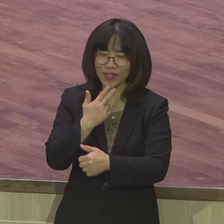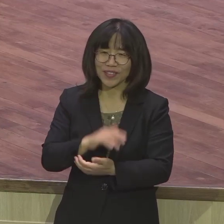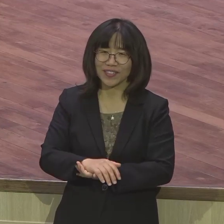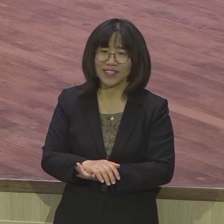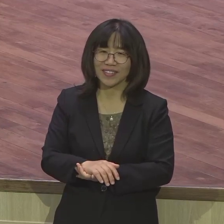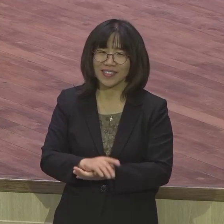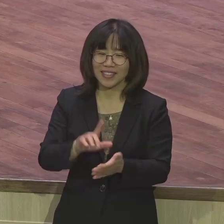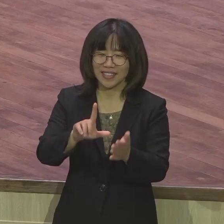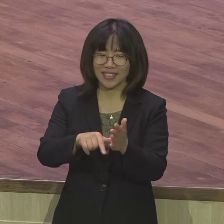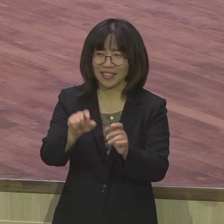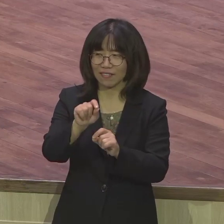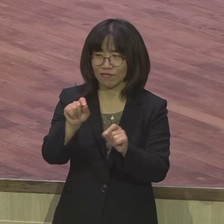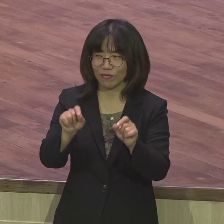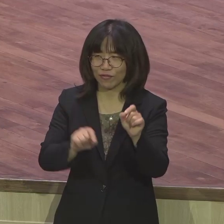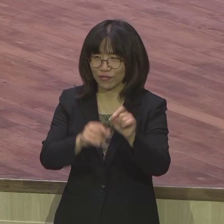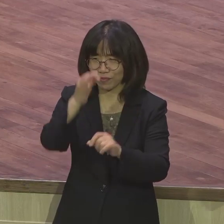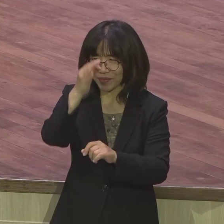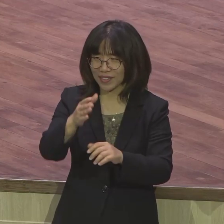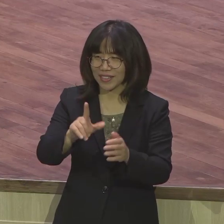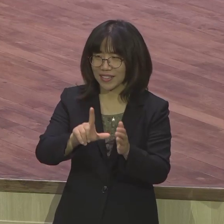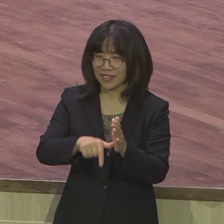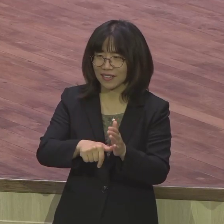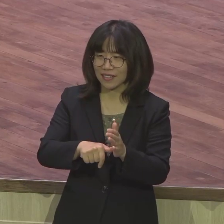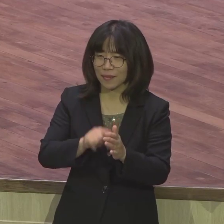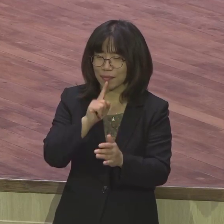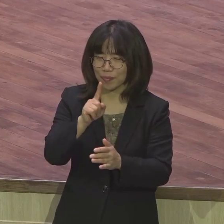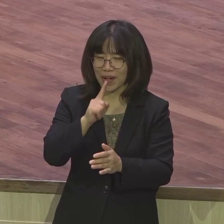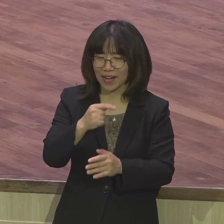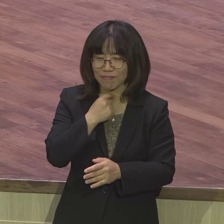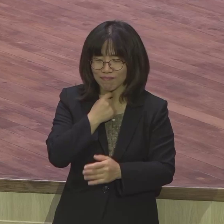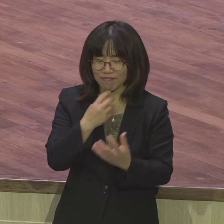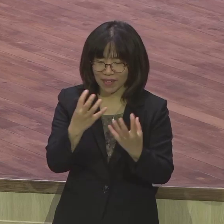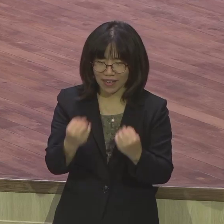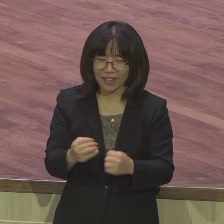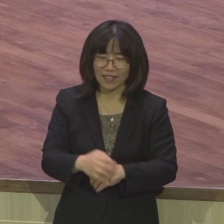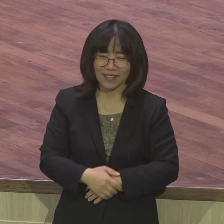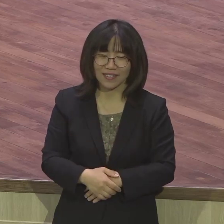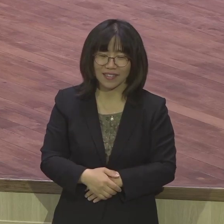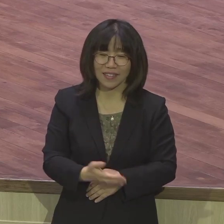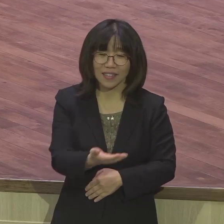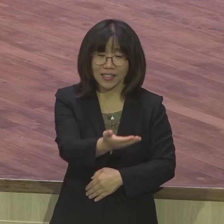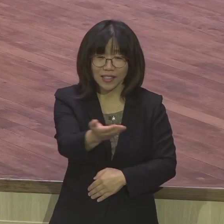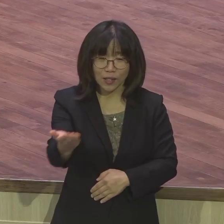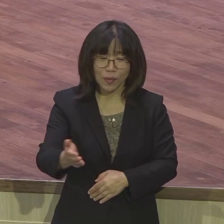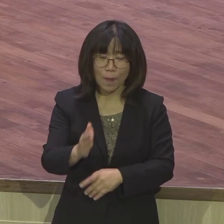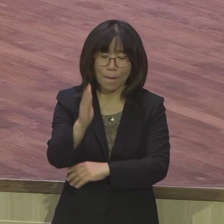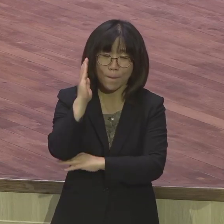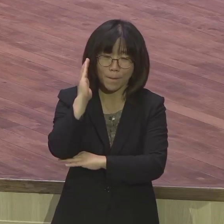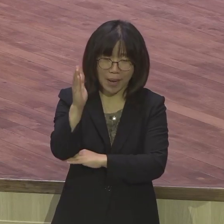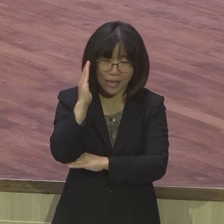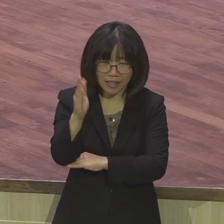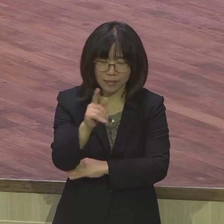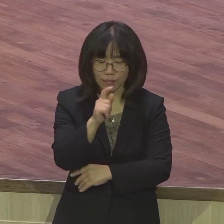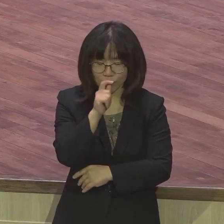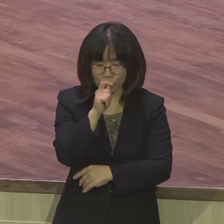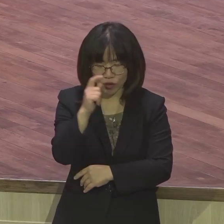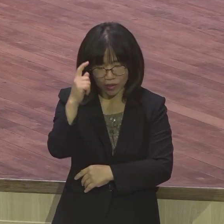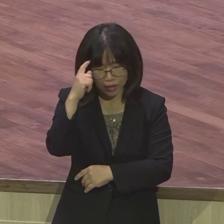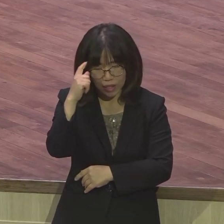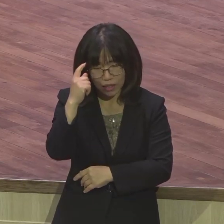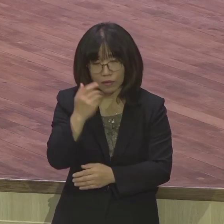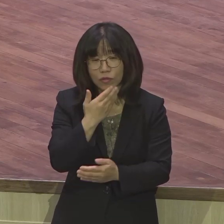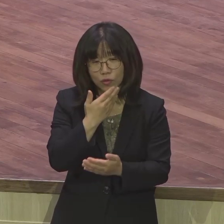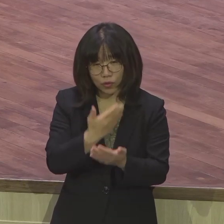시간이 많이 지나가고 있네요. 할 말은 많은데. 그래서 이 말씀 묵상하는 시간이 중요합니다. 시편 1편 2절 말씀처럼